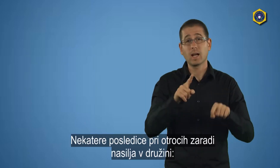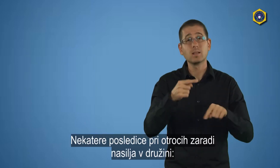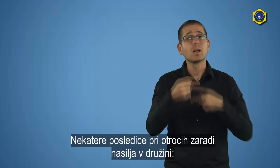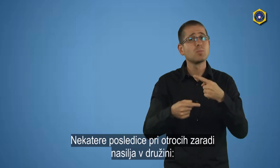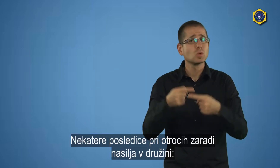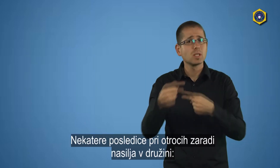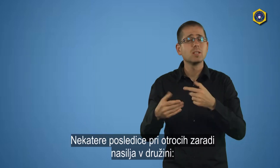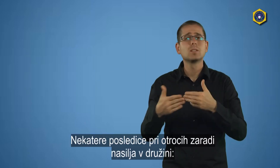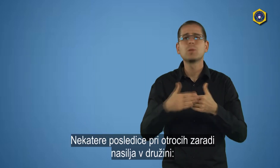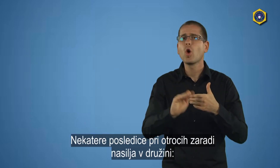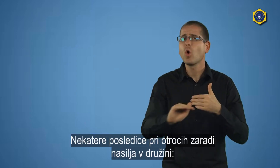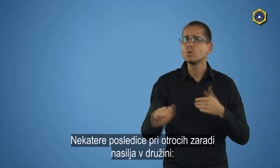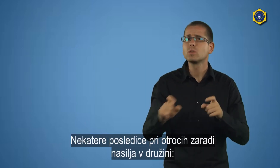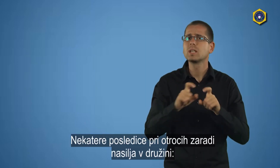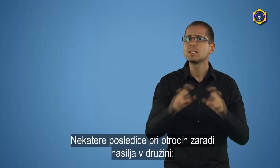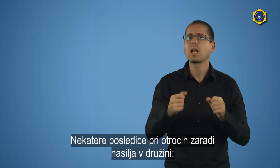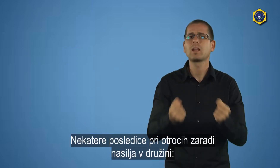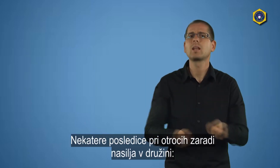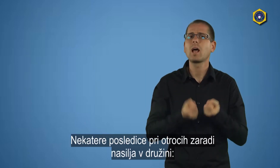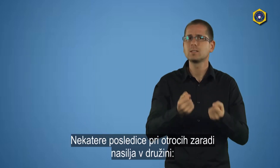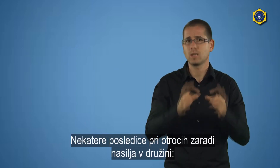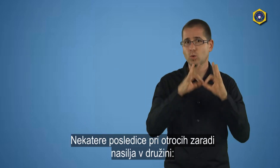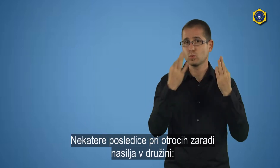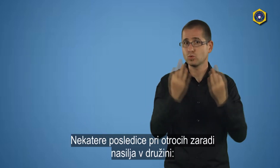Nekatere posledice pri otrocih zaradi nasilja v družini.